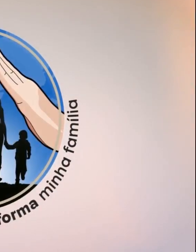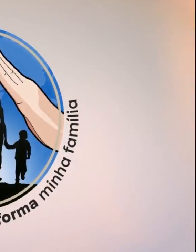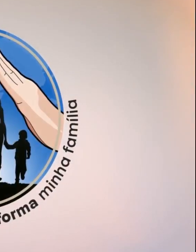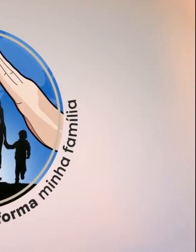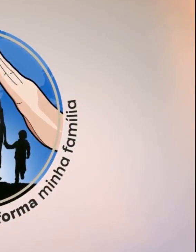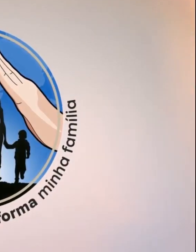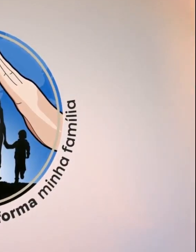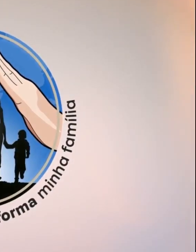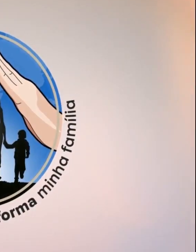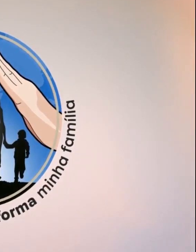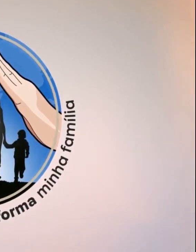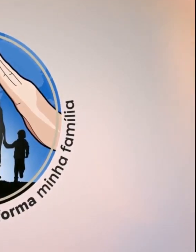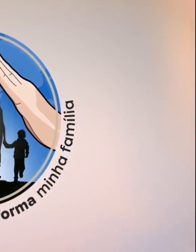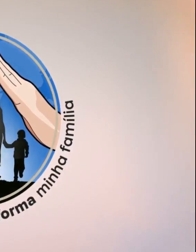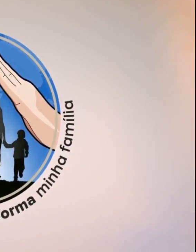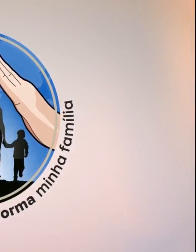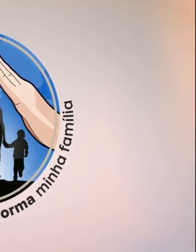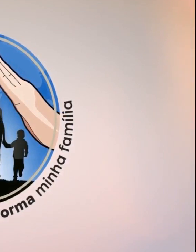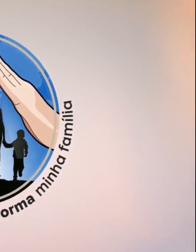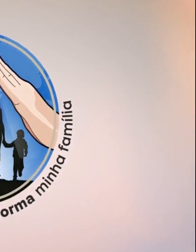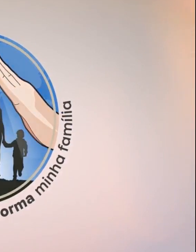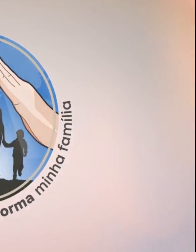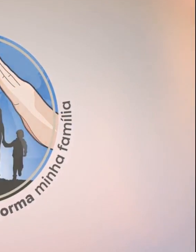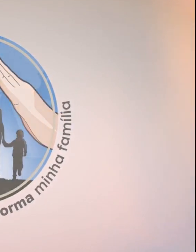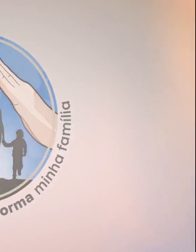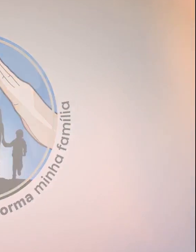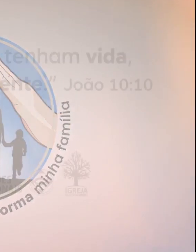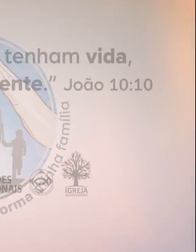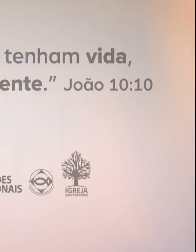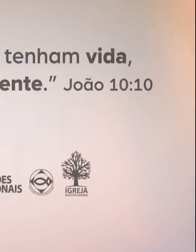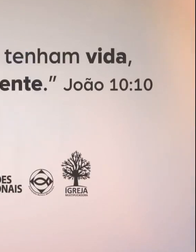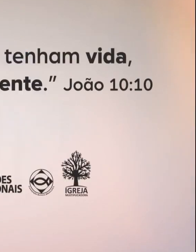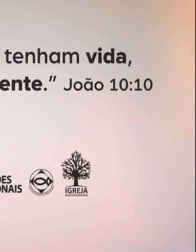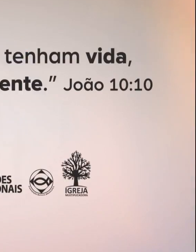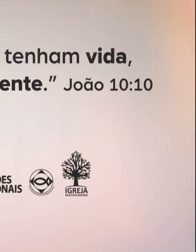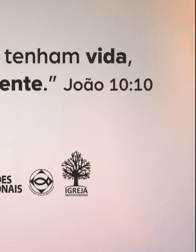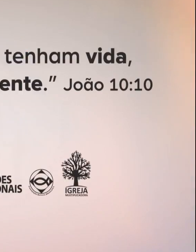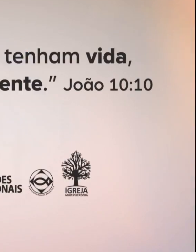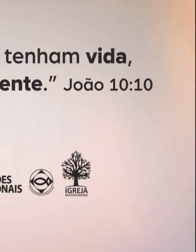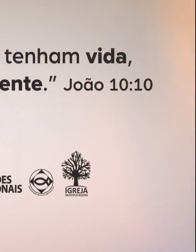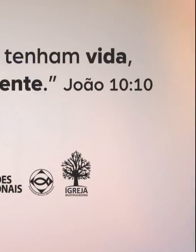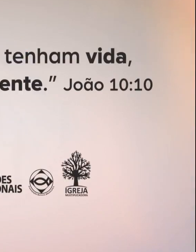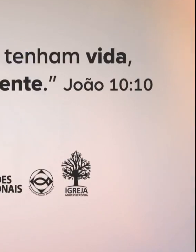31 dias de oração jesus transforma minha família